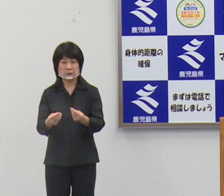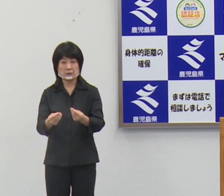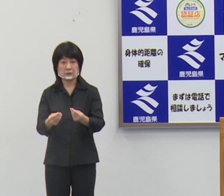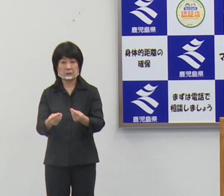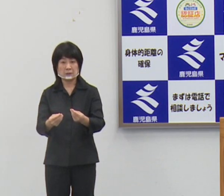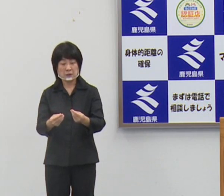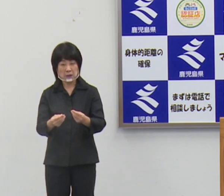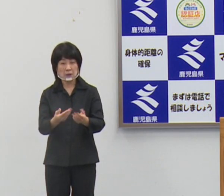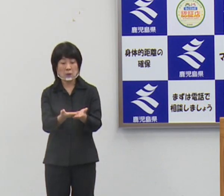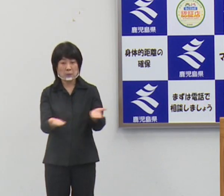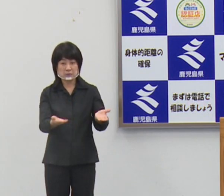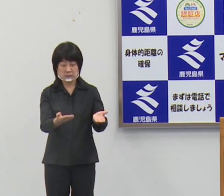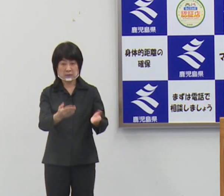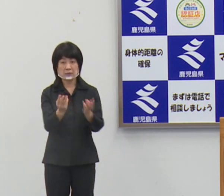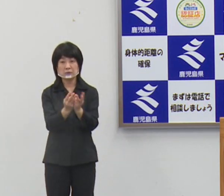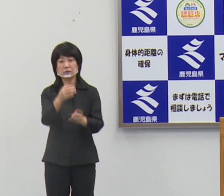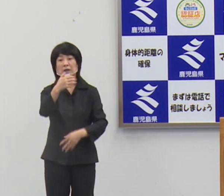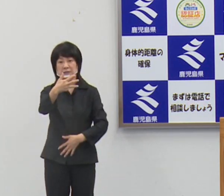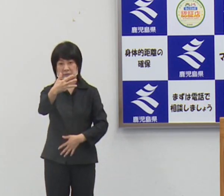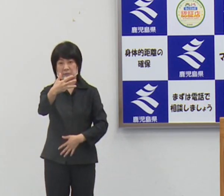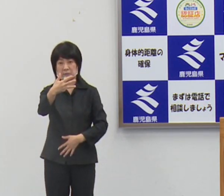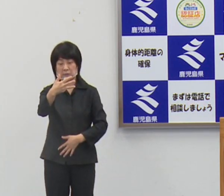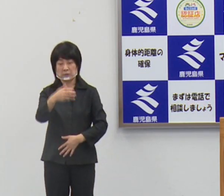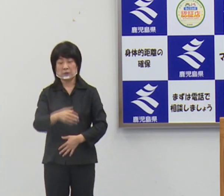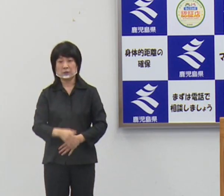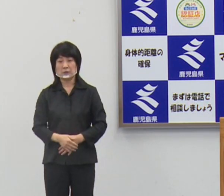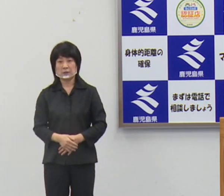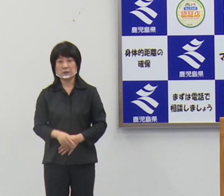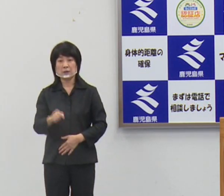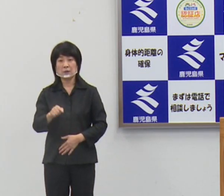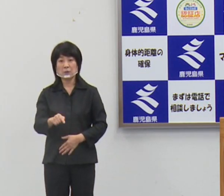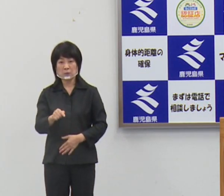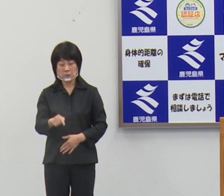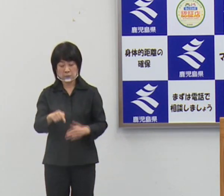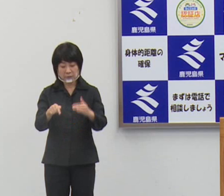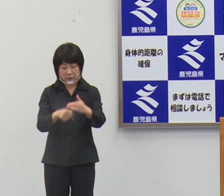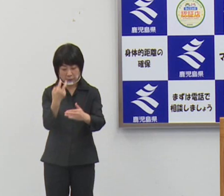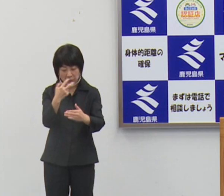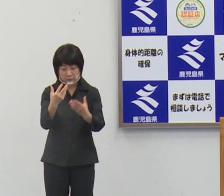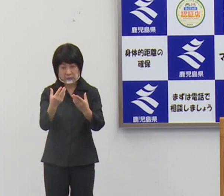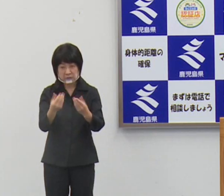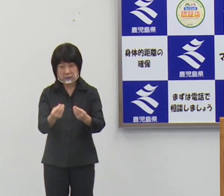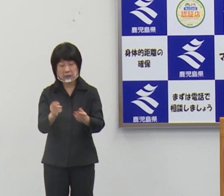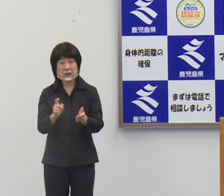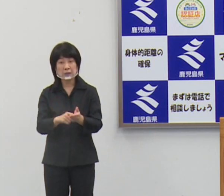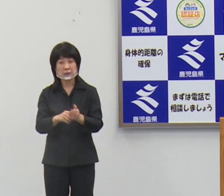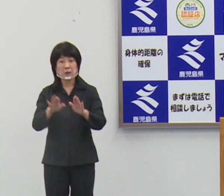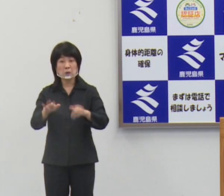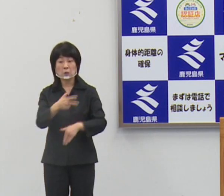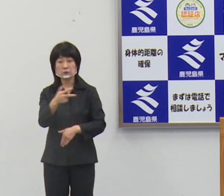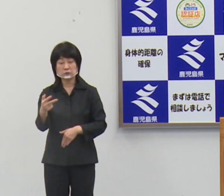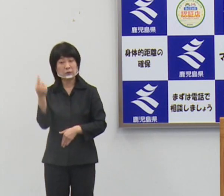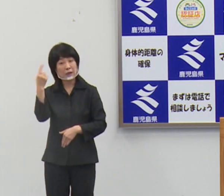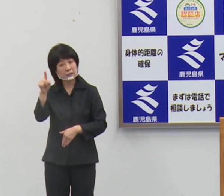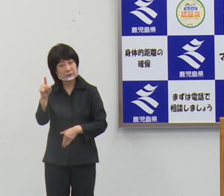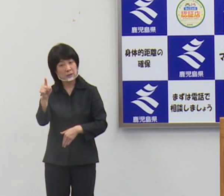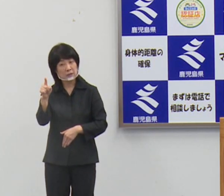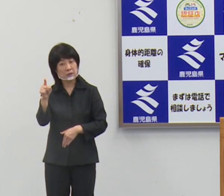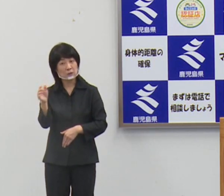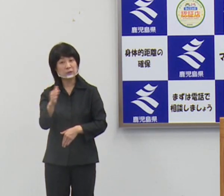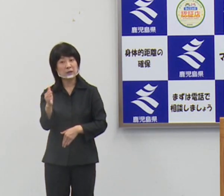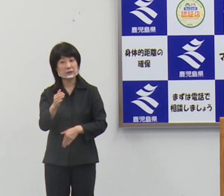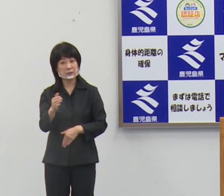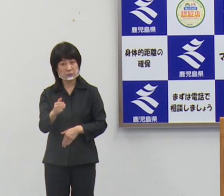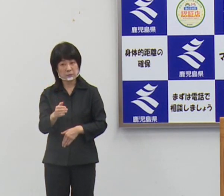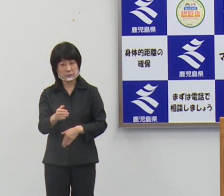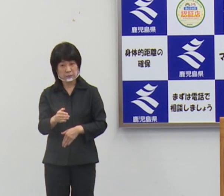8店舗ぐらいあったと思うんですが、そこの弁明の内容を見た上で早ければ今週中明日にでも命令を